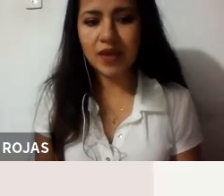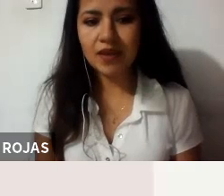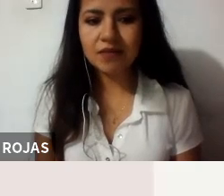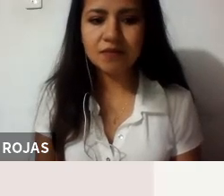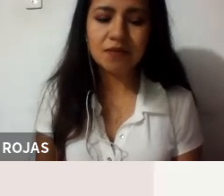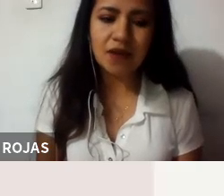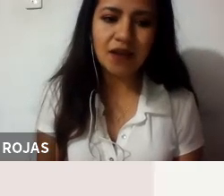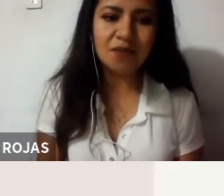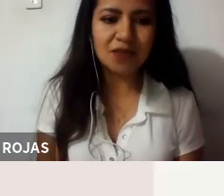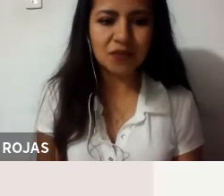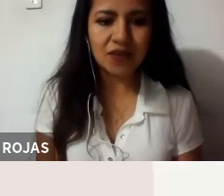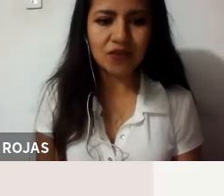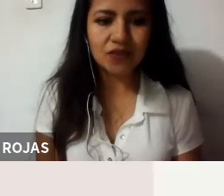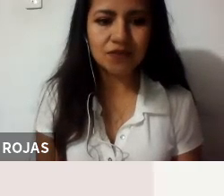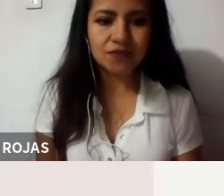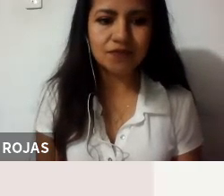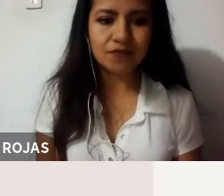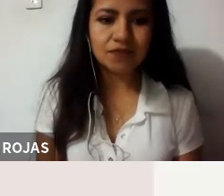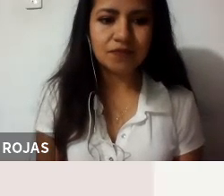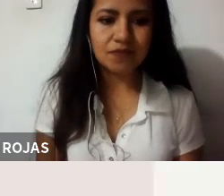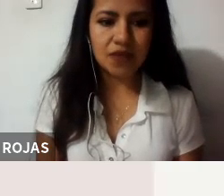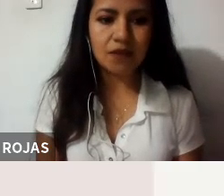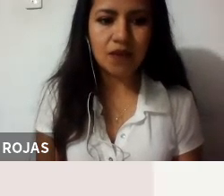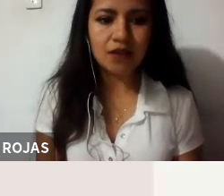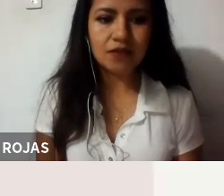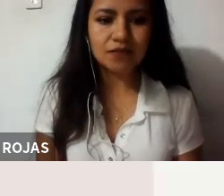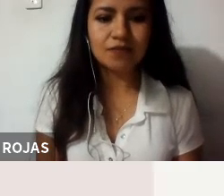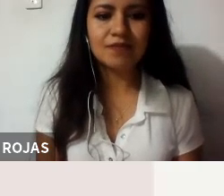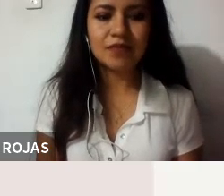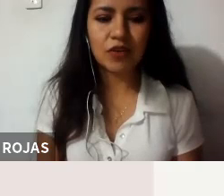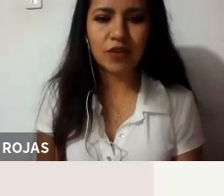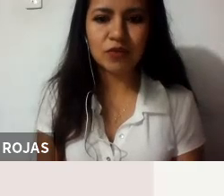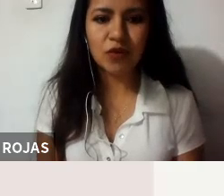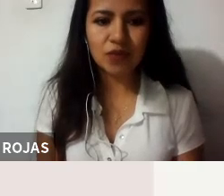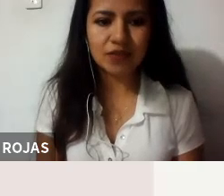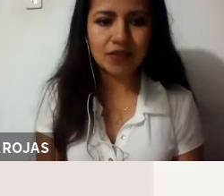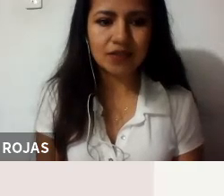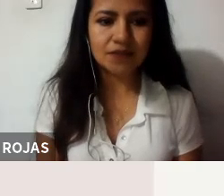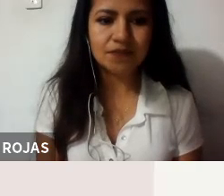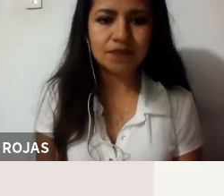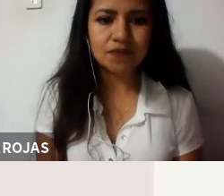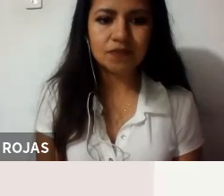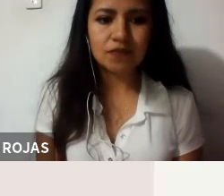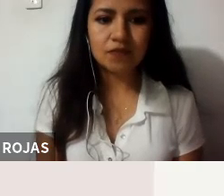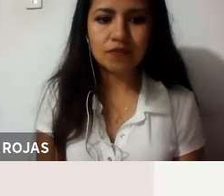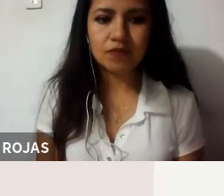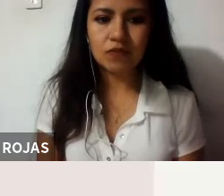¿Estamos bien? ¿Mal, más o menos? ¿Bien, mal? Recordemos, ¿cómo estás?